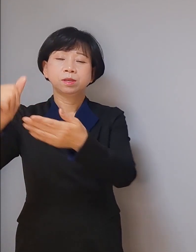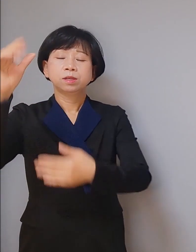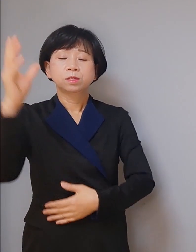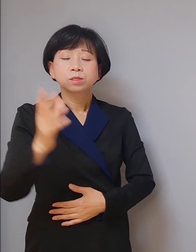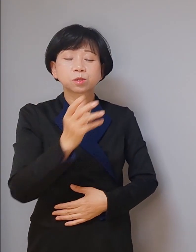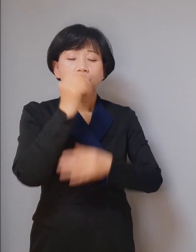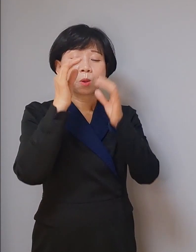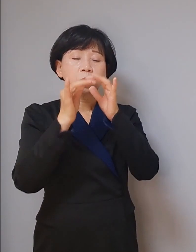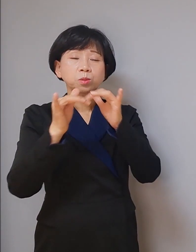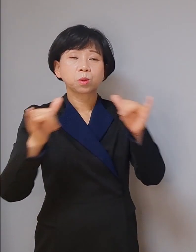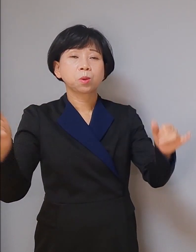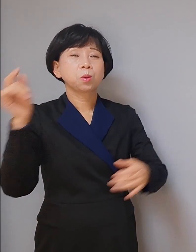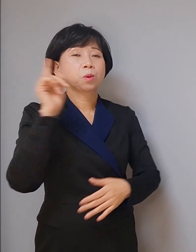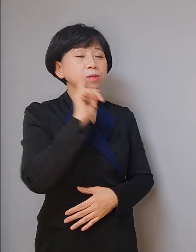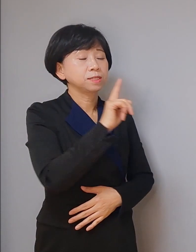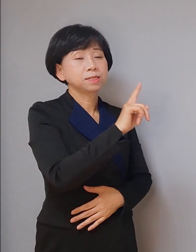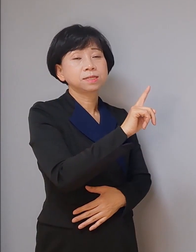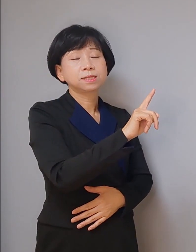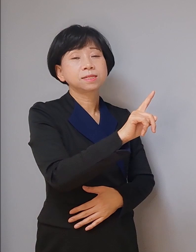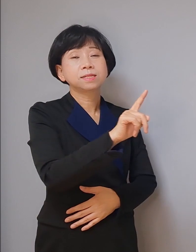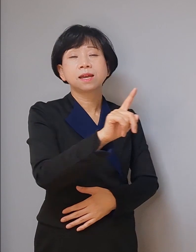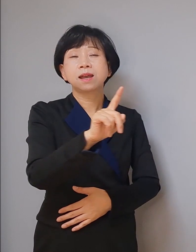주님